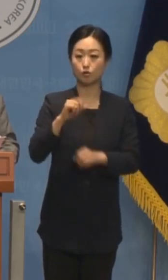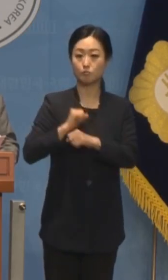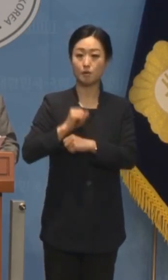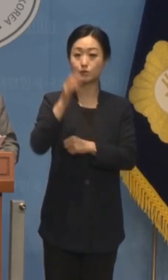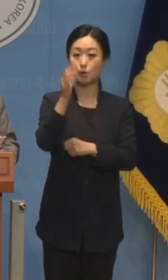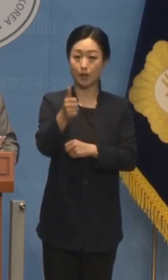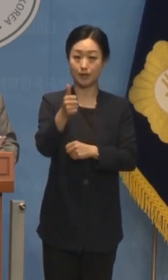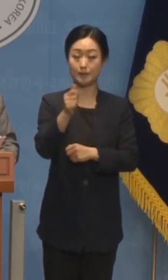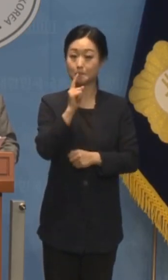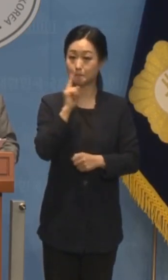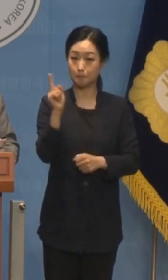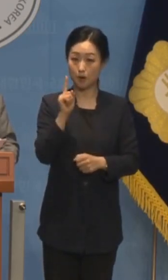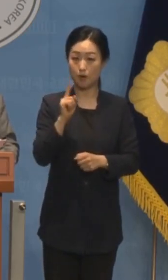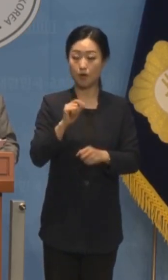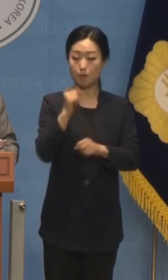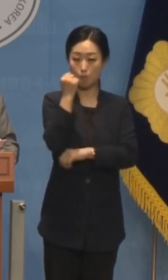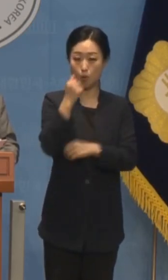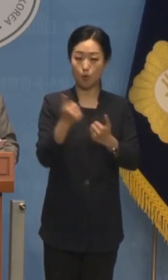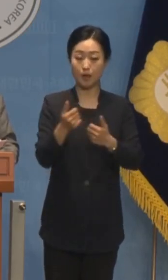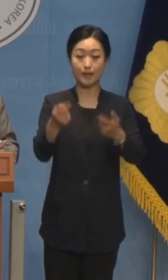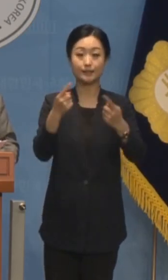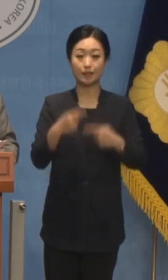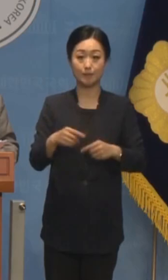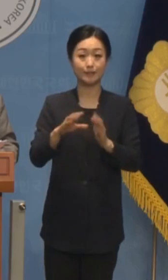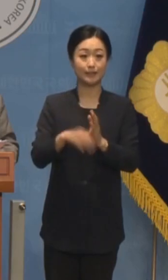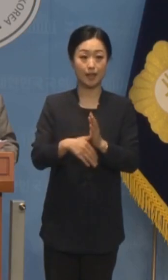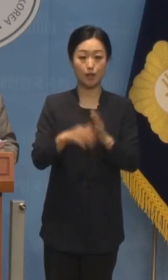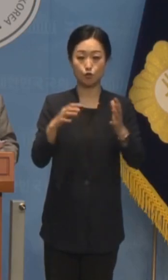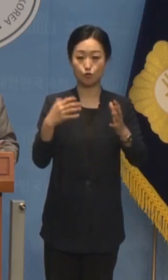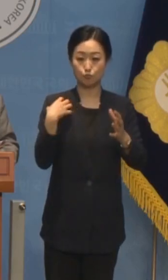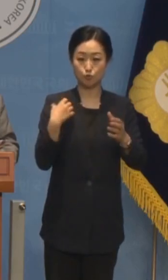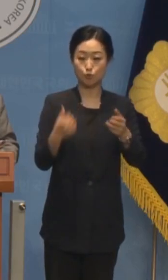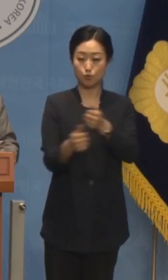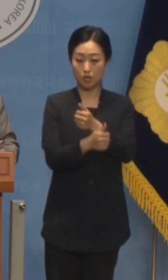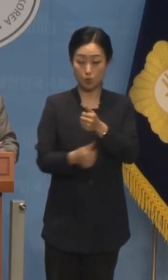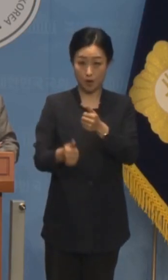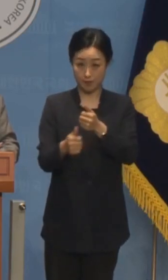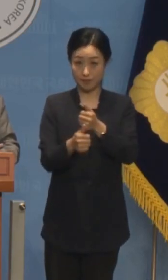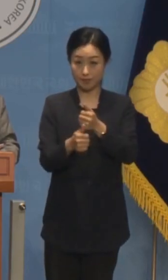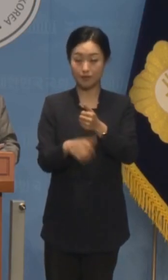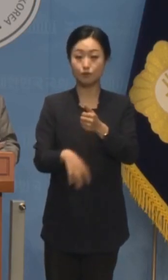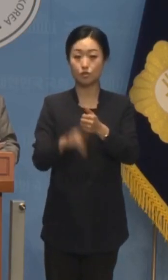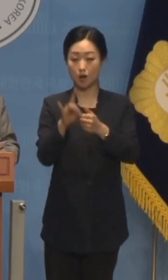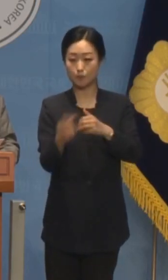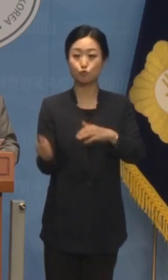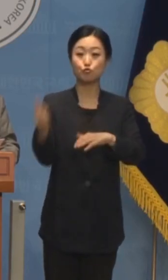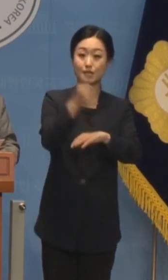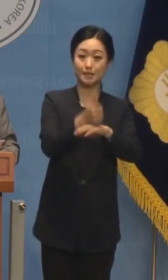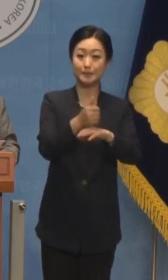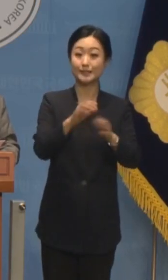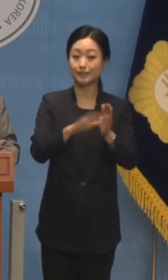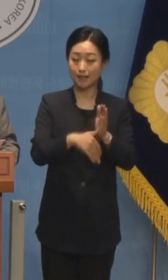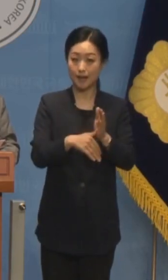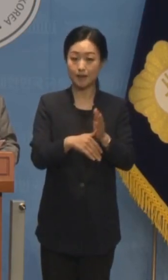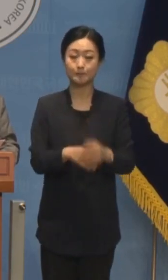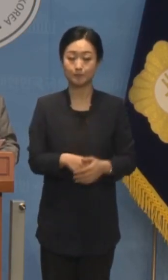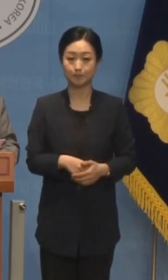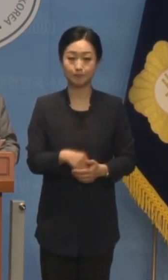장관도 국회본회의 출석해 국무위원 인사로 초급 중간부의